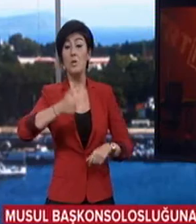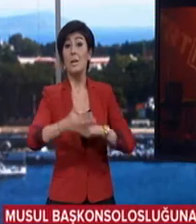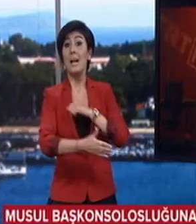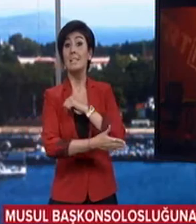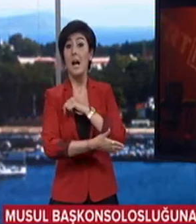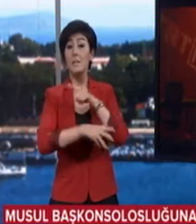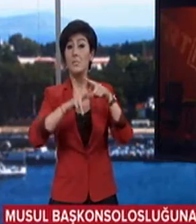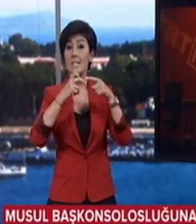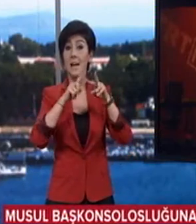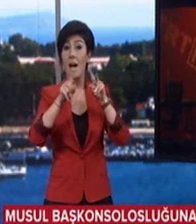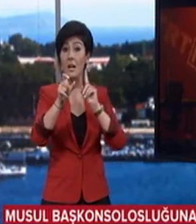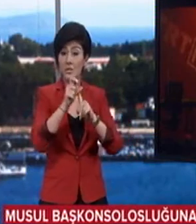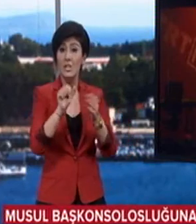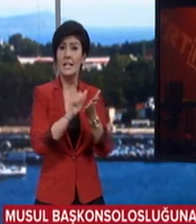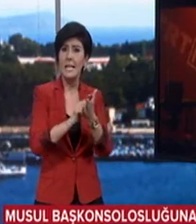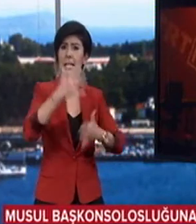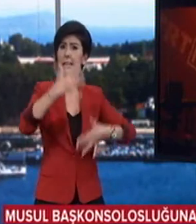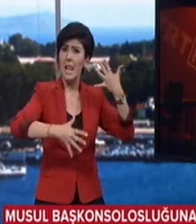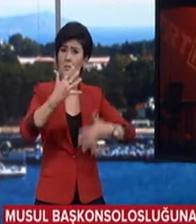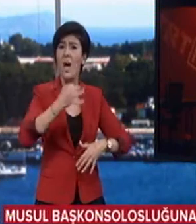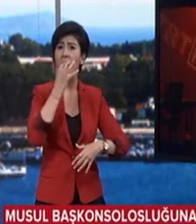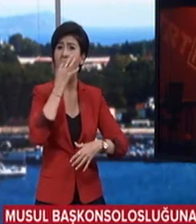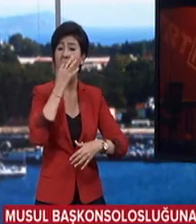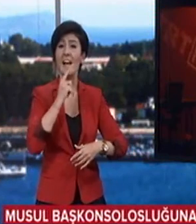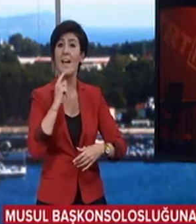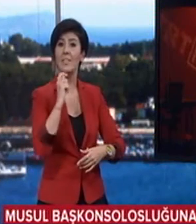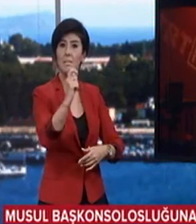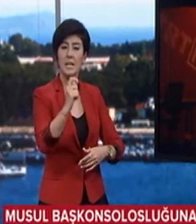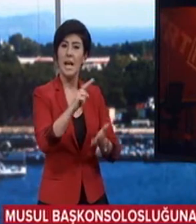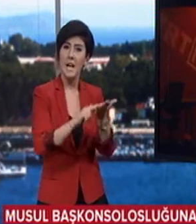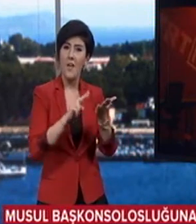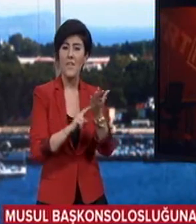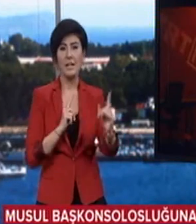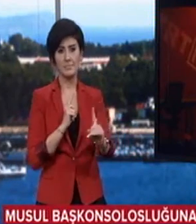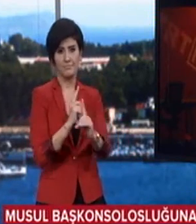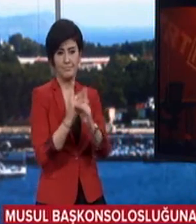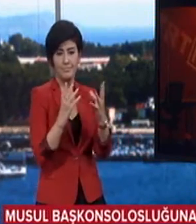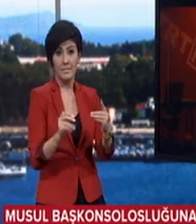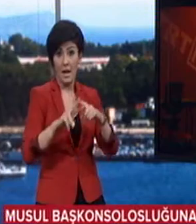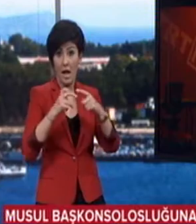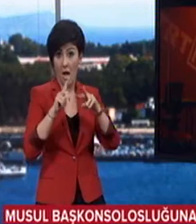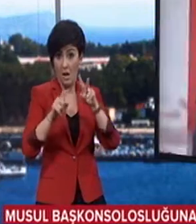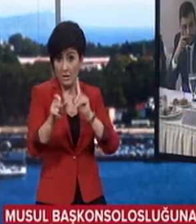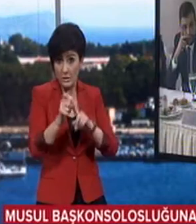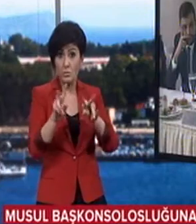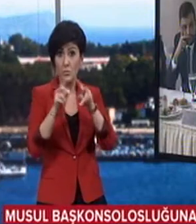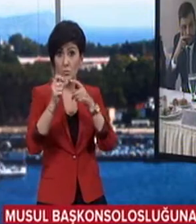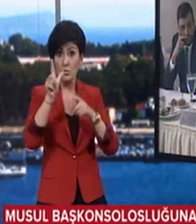Başbakan Yardımcısı Bülent Arınç, gazete ve televizyonların Ankara temsilcileriyle kahvaltıda bir araya geldi. Bülent Arınç,